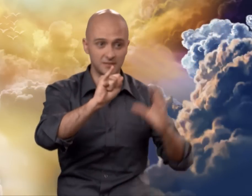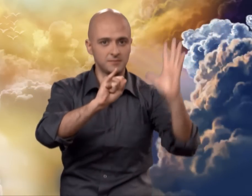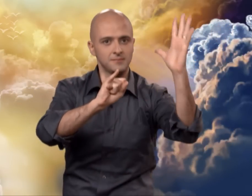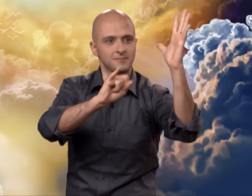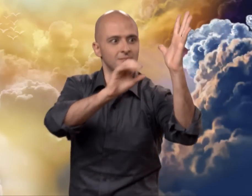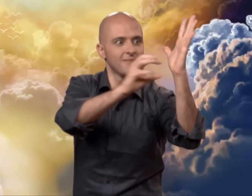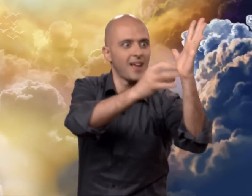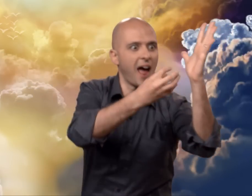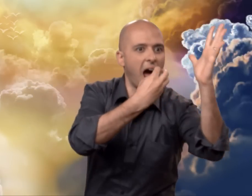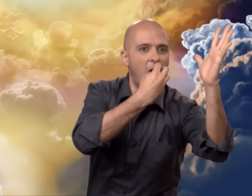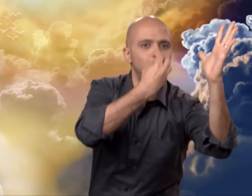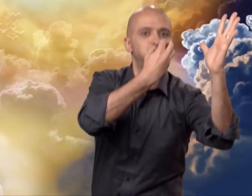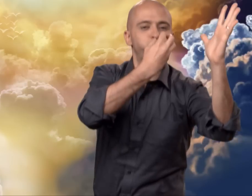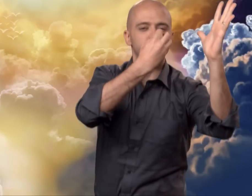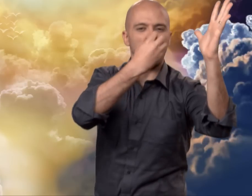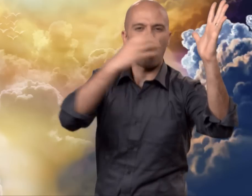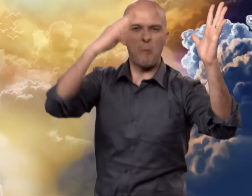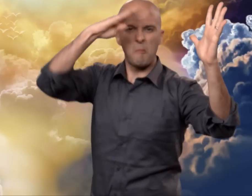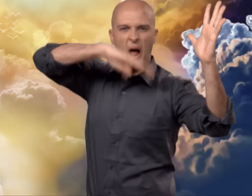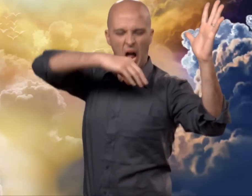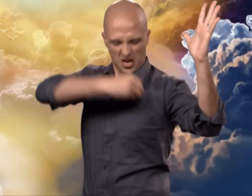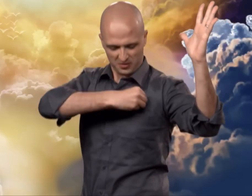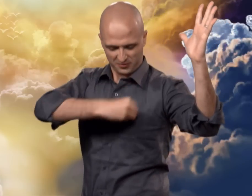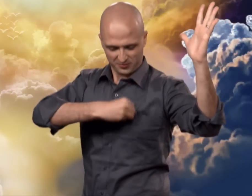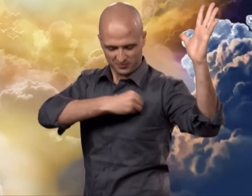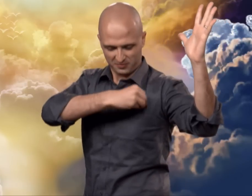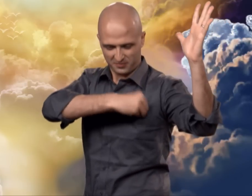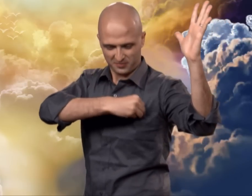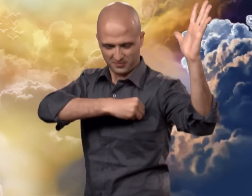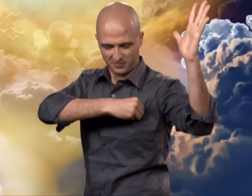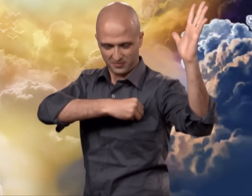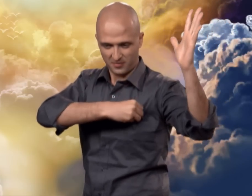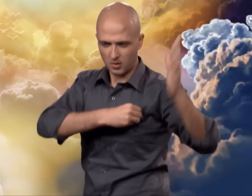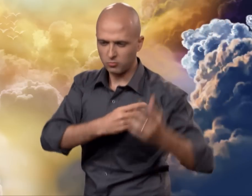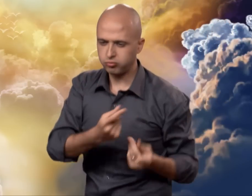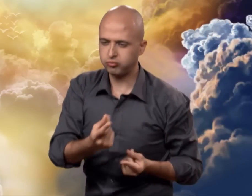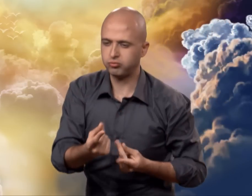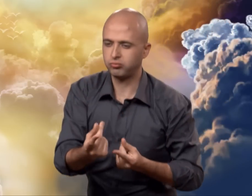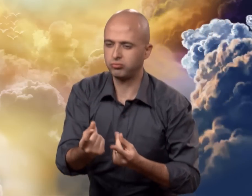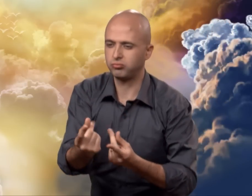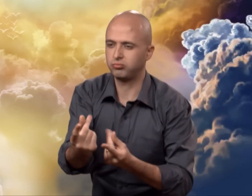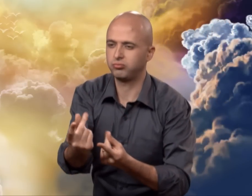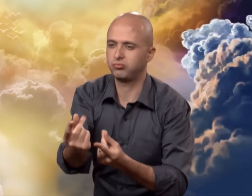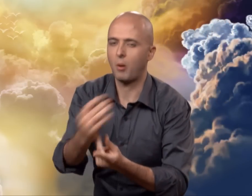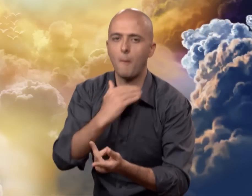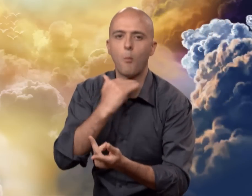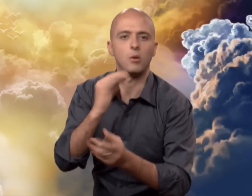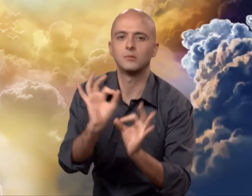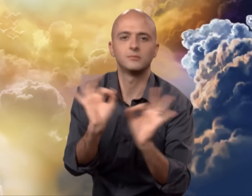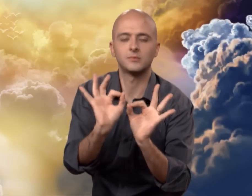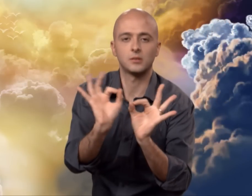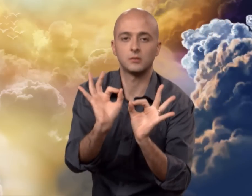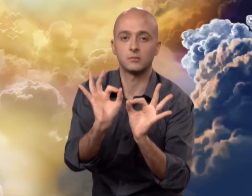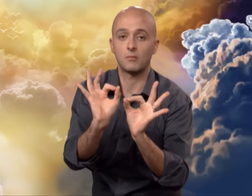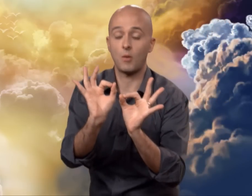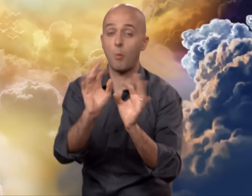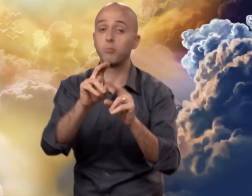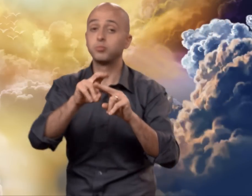inimigo que leva o ser humano a pecar e então o destrói, se o pode fazer. Quão repugnante ao